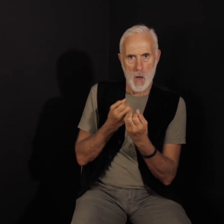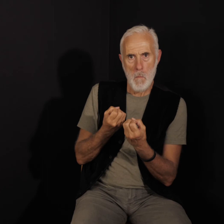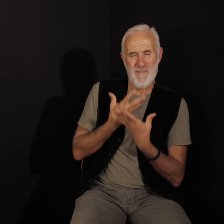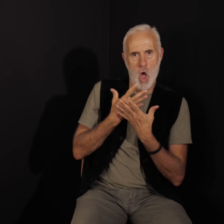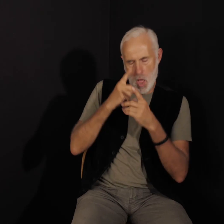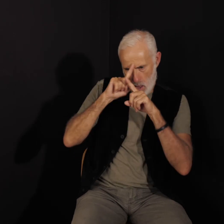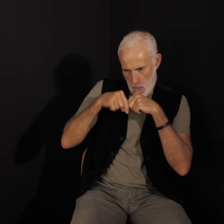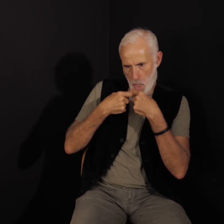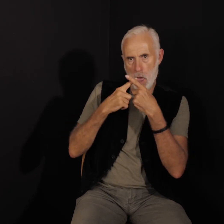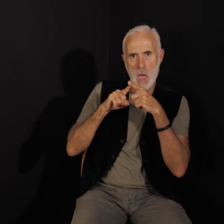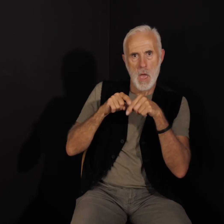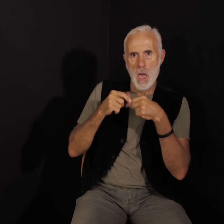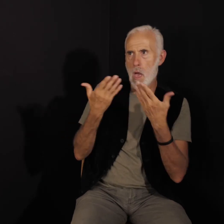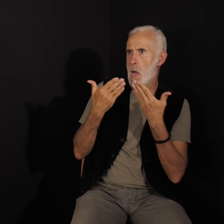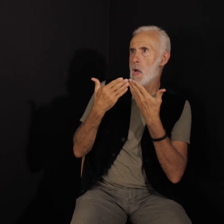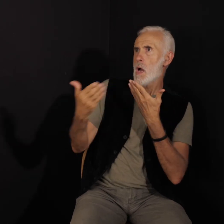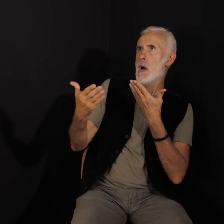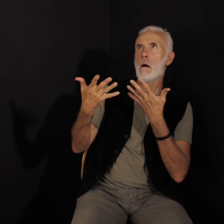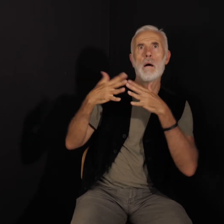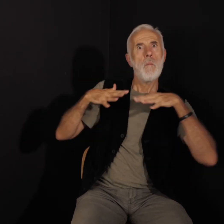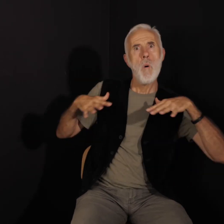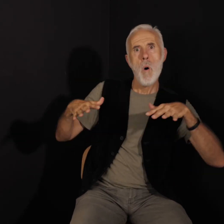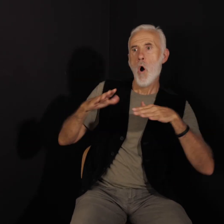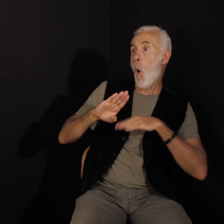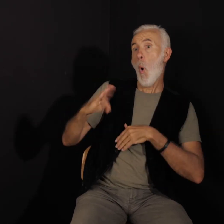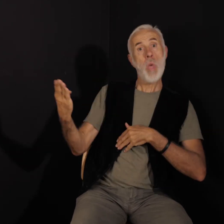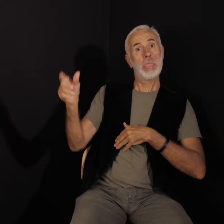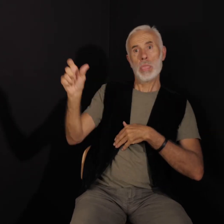monde et notre rapport aux autres.